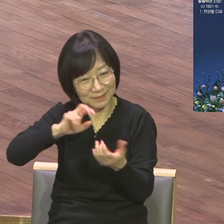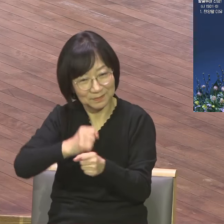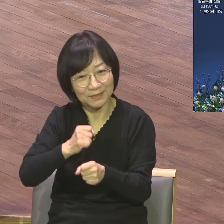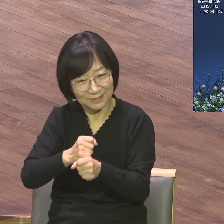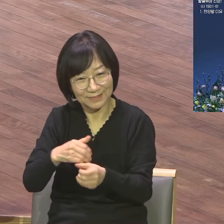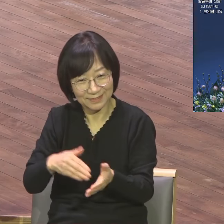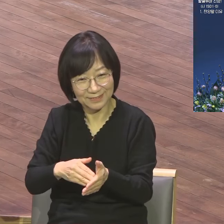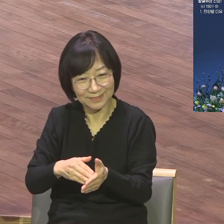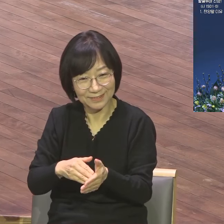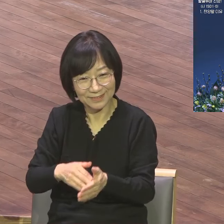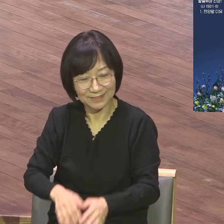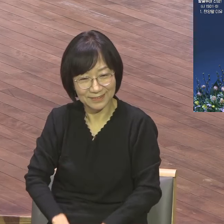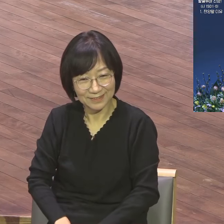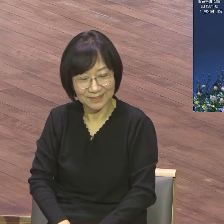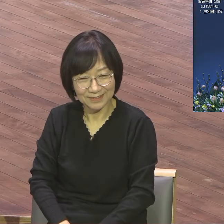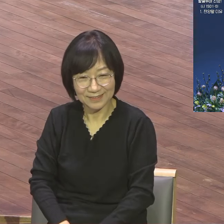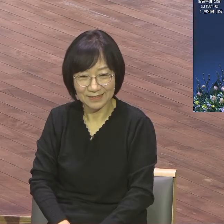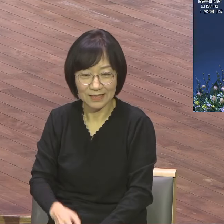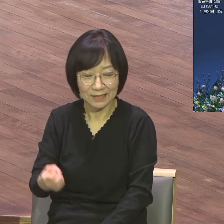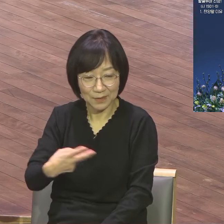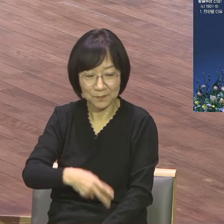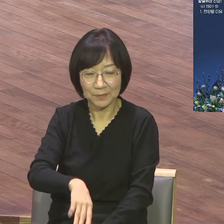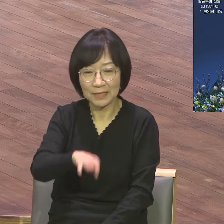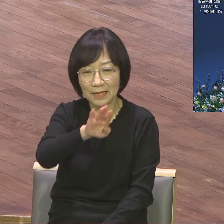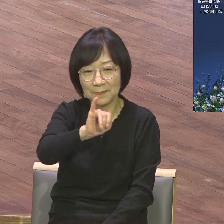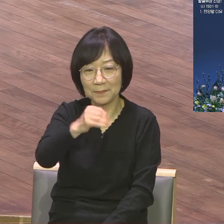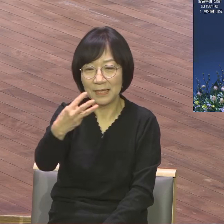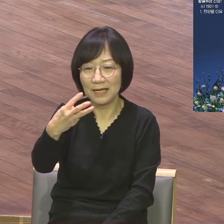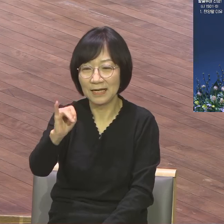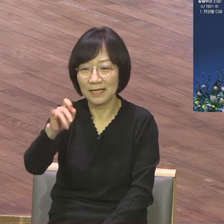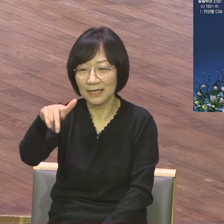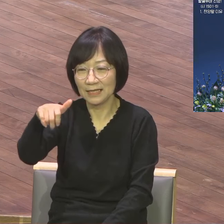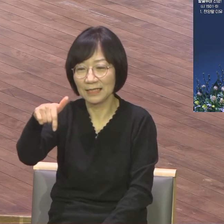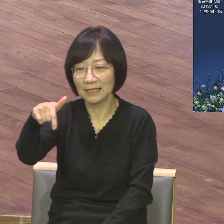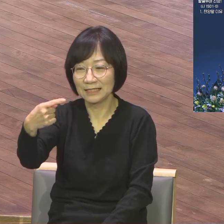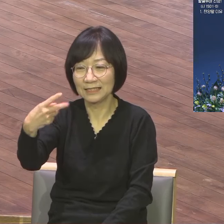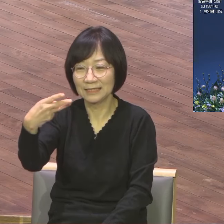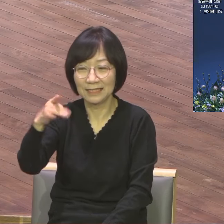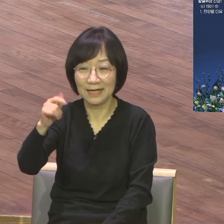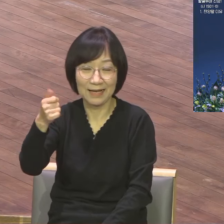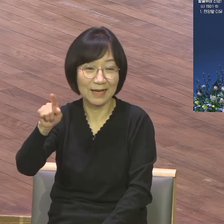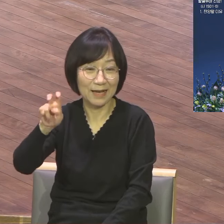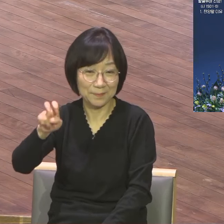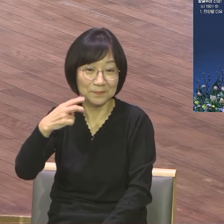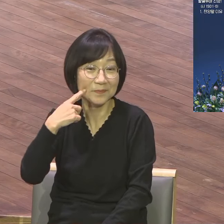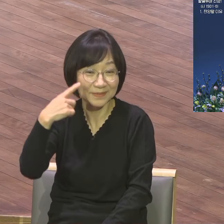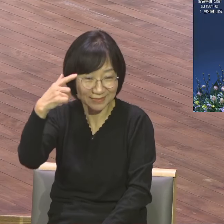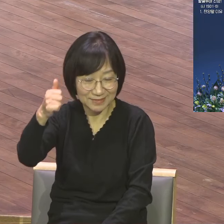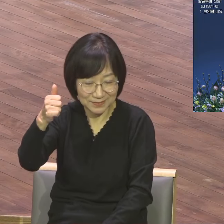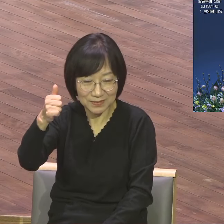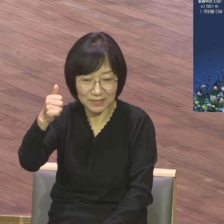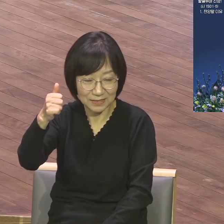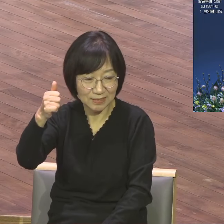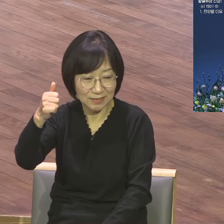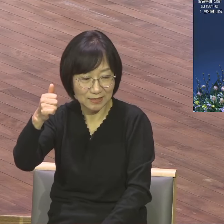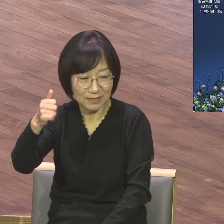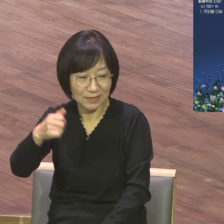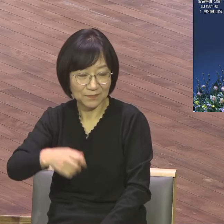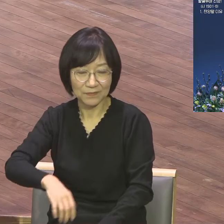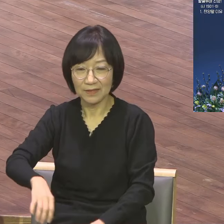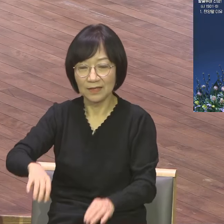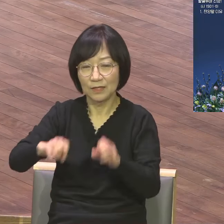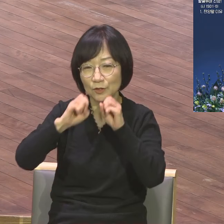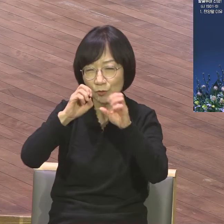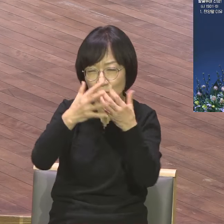그리고 세계적인 전도자 빌리 그레한 목사님이 이 찬송을 본인이 집회 전도하는 집회 때마다